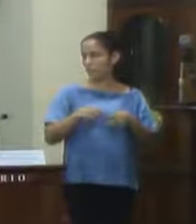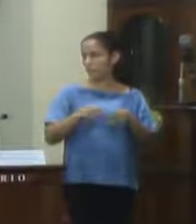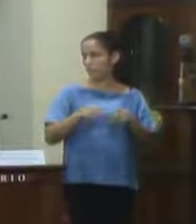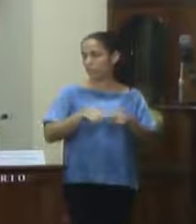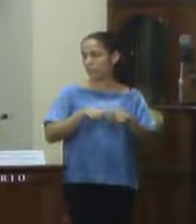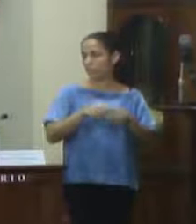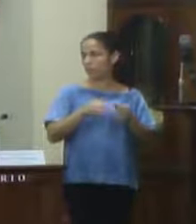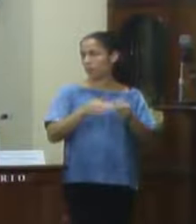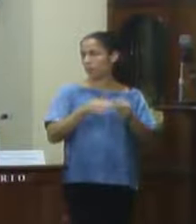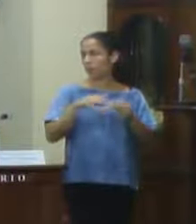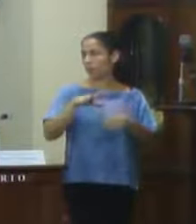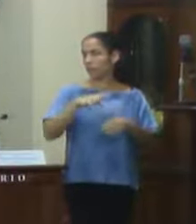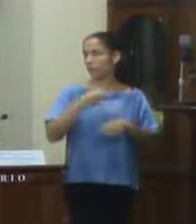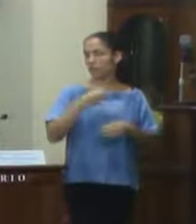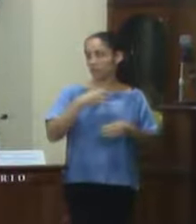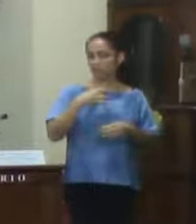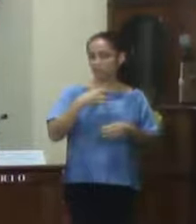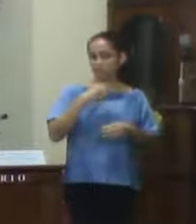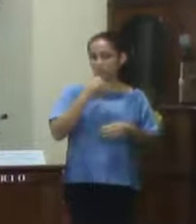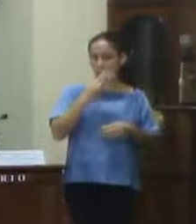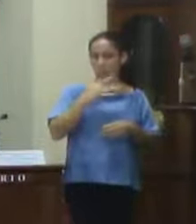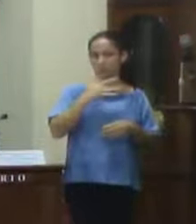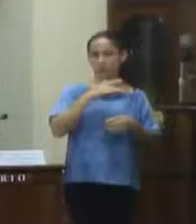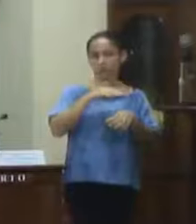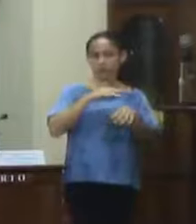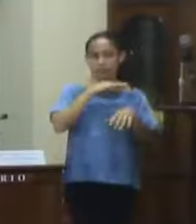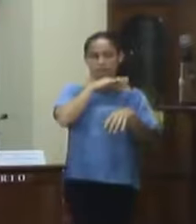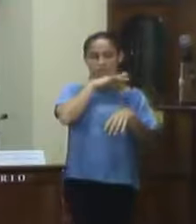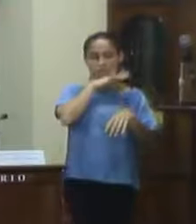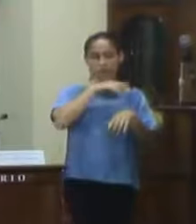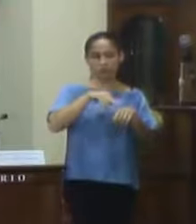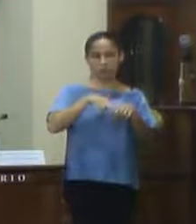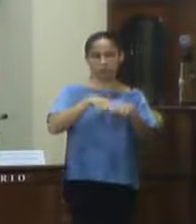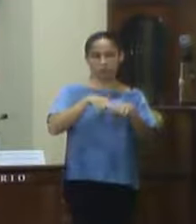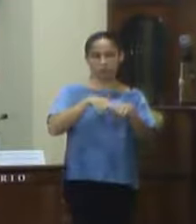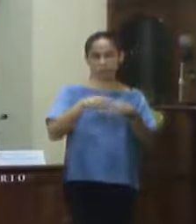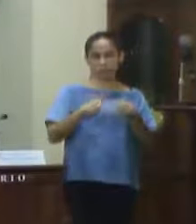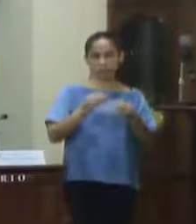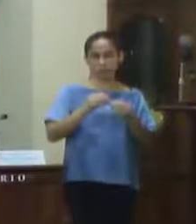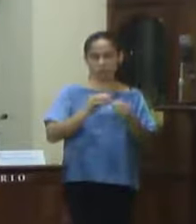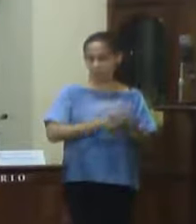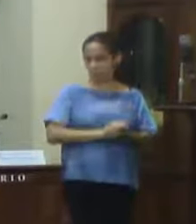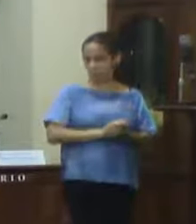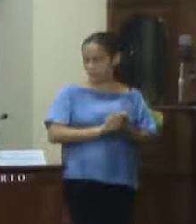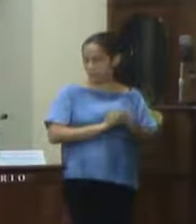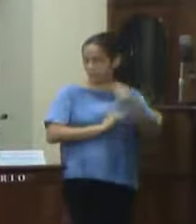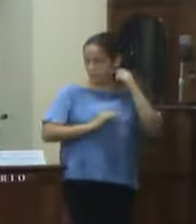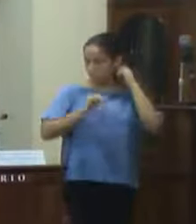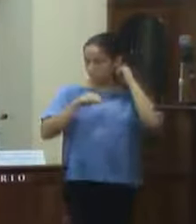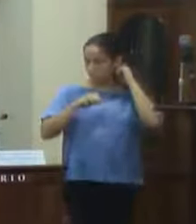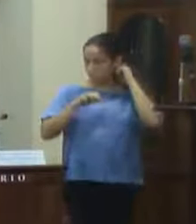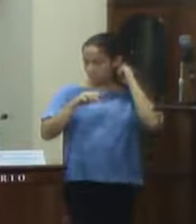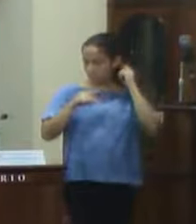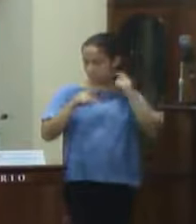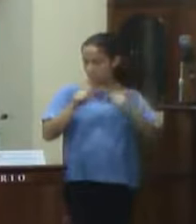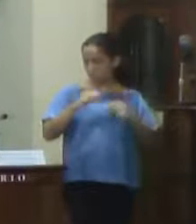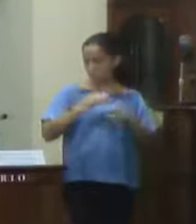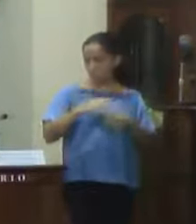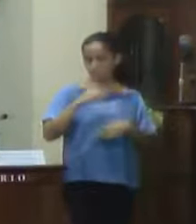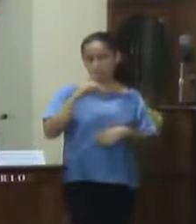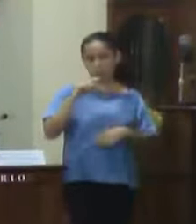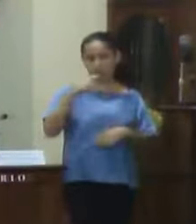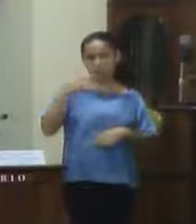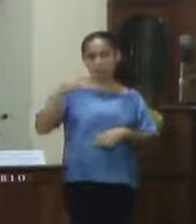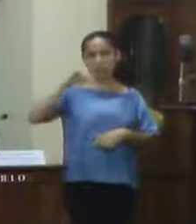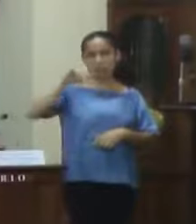dos animais, conto com o apoio e sensibilidade do INEPAC diante da causa animal do nosso município. Sala das sessões, 7 de junho